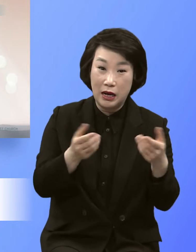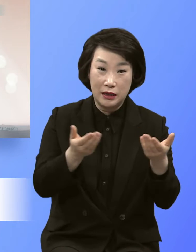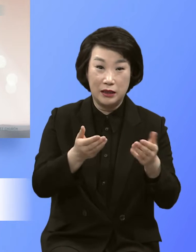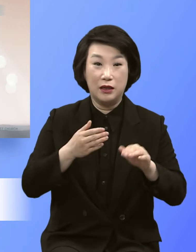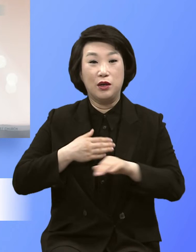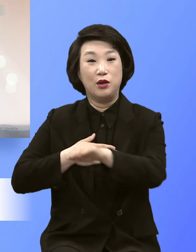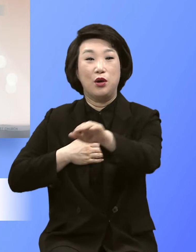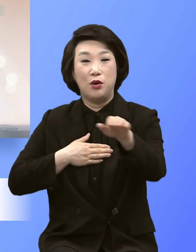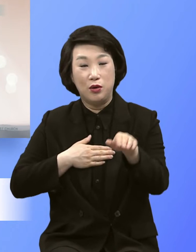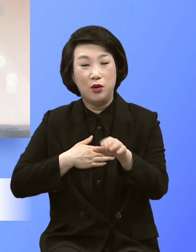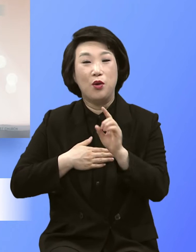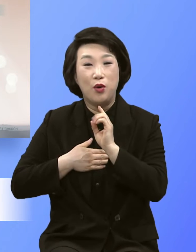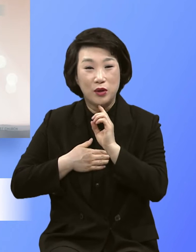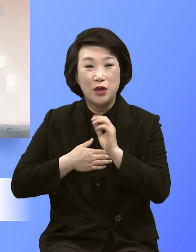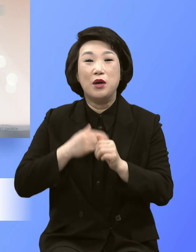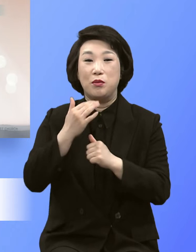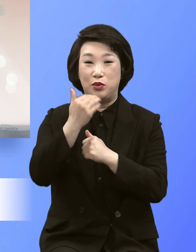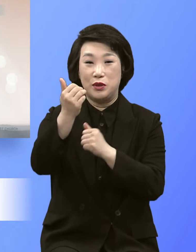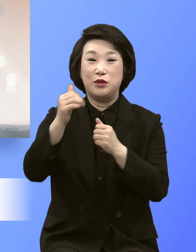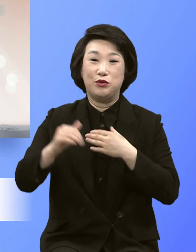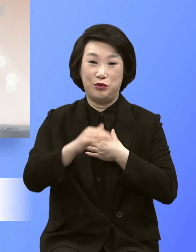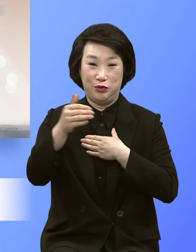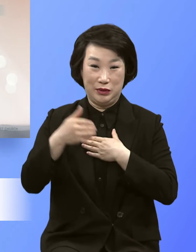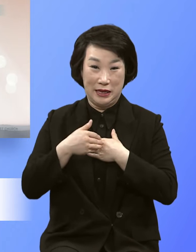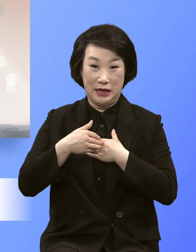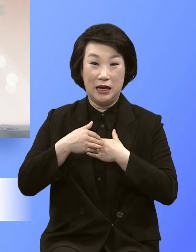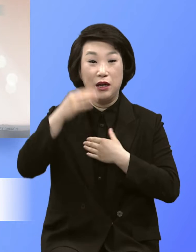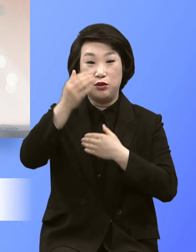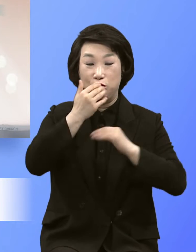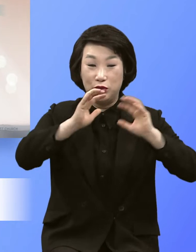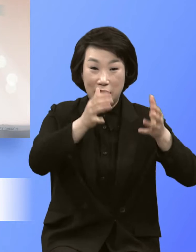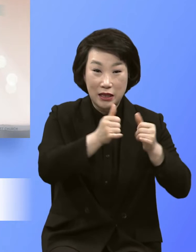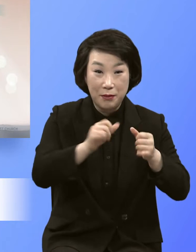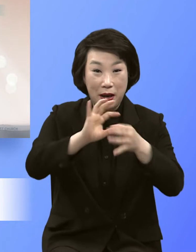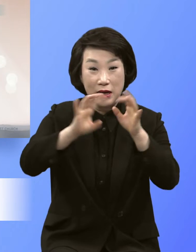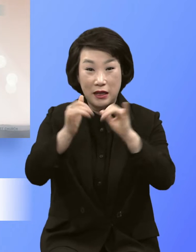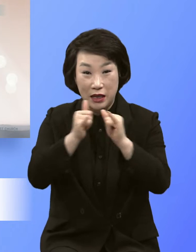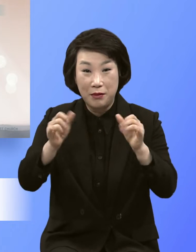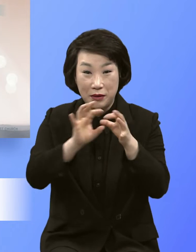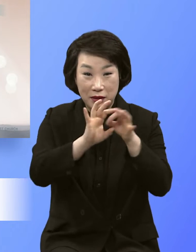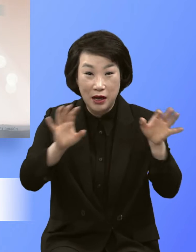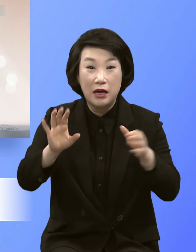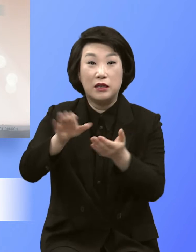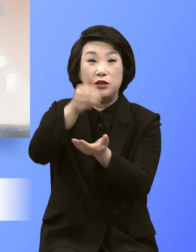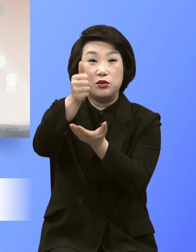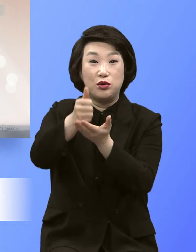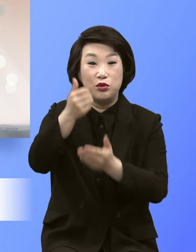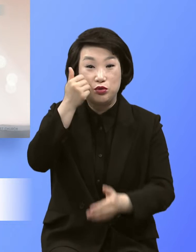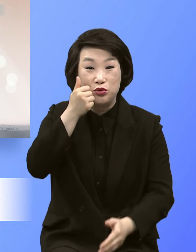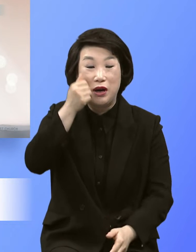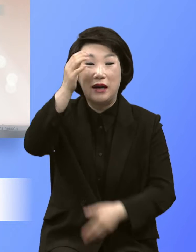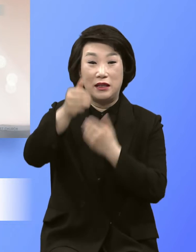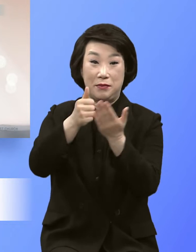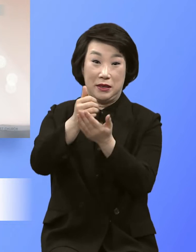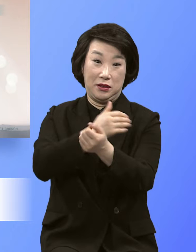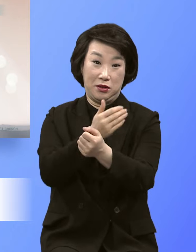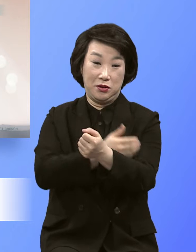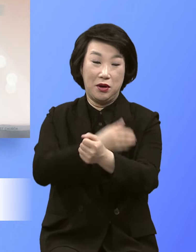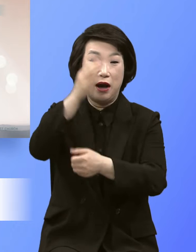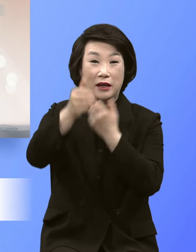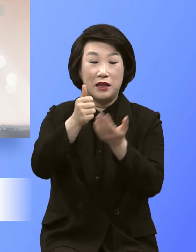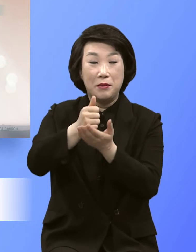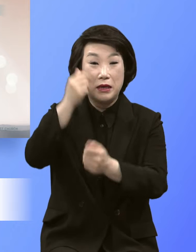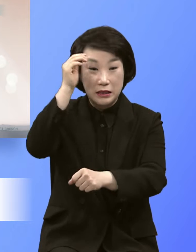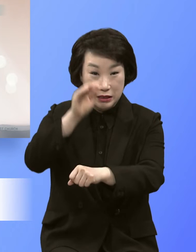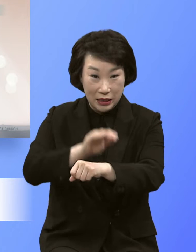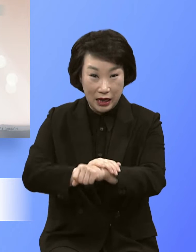미련한 것이오되 오직 부르심을 입은 자들에게는 유대인이나 헬라인이나 그리스도는 하나님의